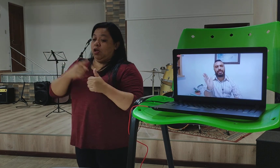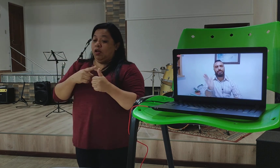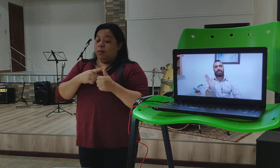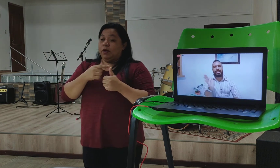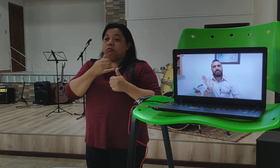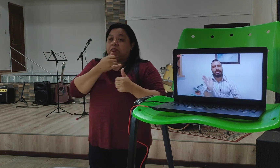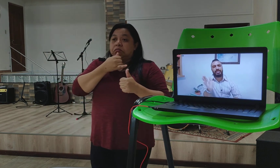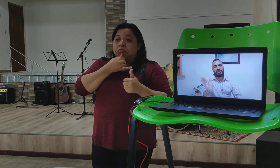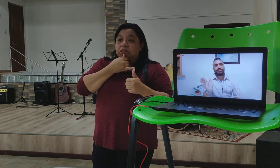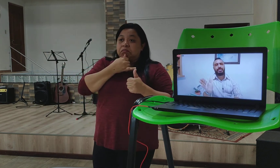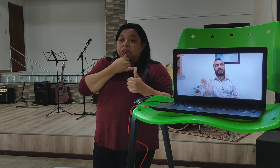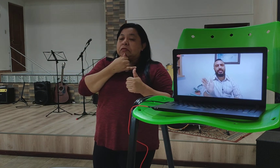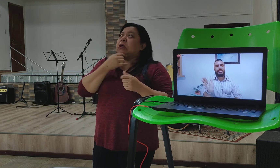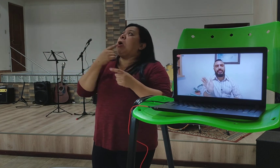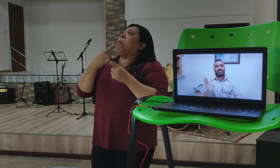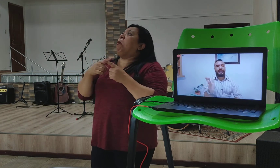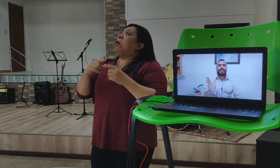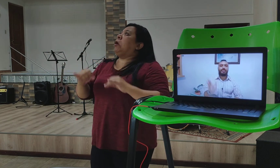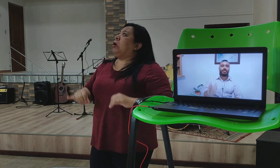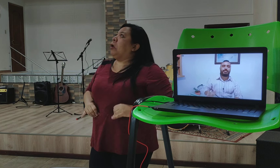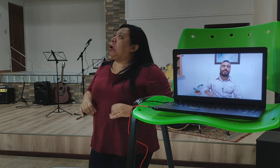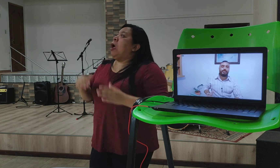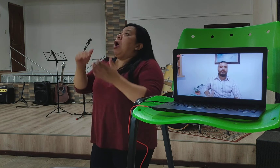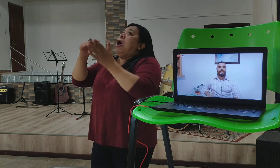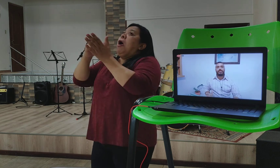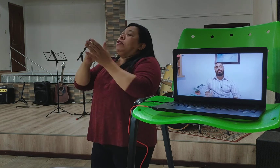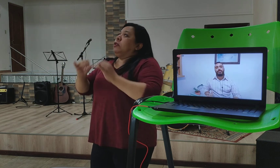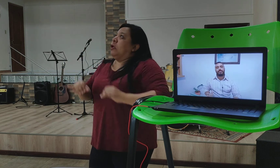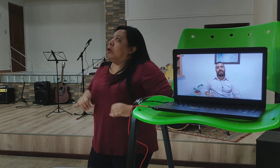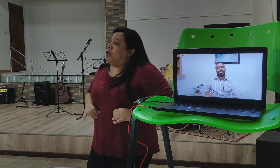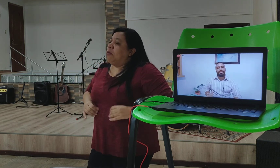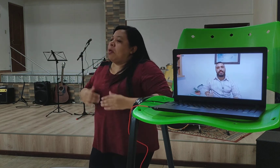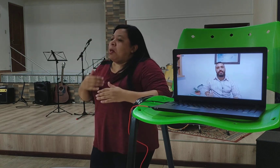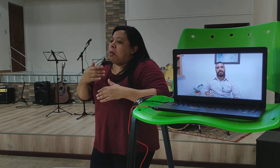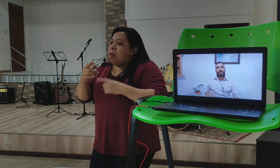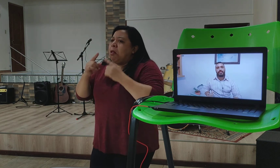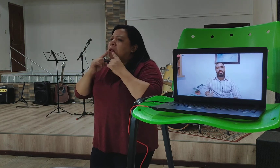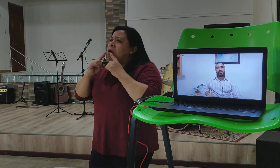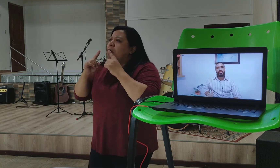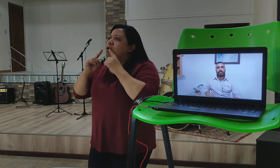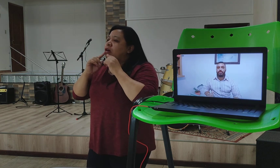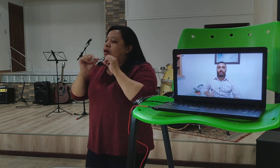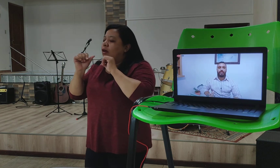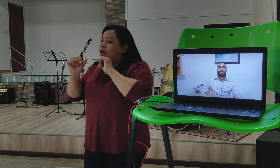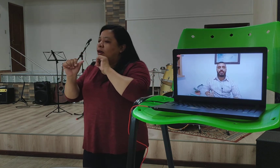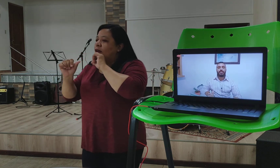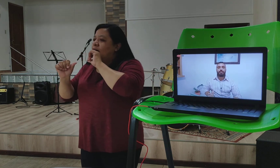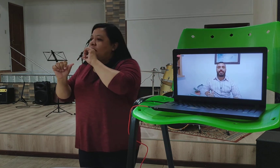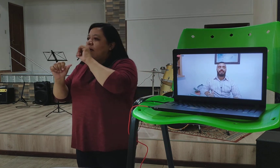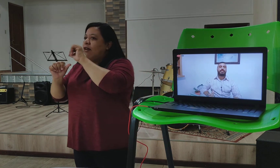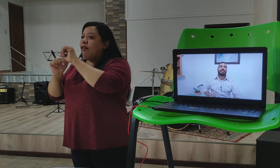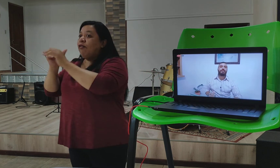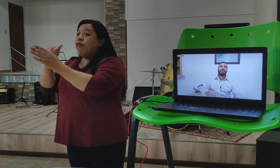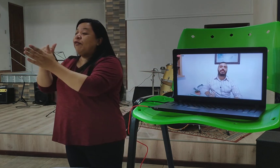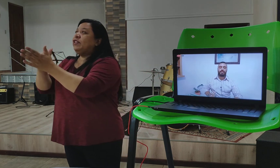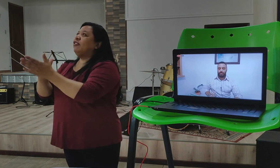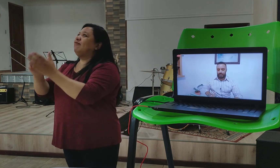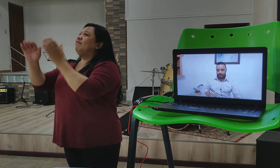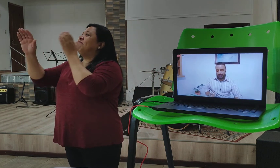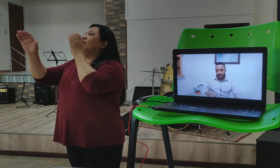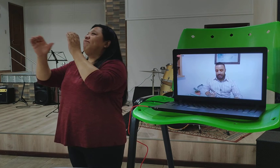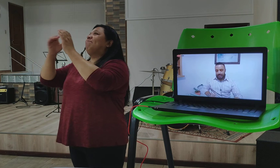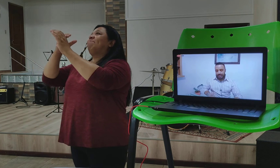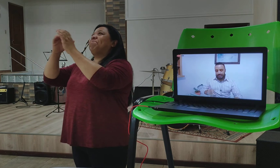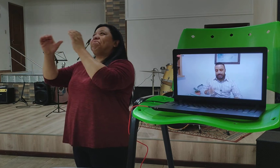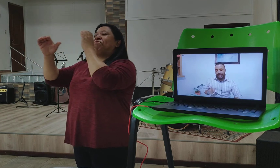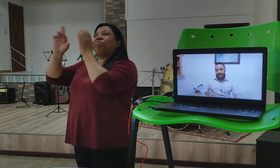está tão decepcionado com esse Deus? Será que esse homem está tão triste com o Deus a quem ele serve? Eu creio que não. Presta atenção no versículo